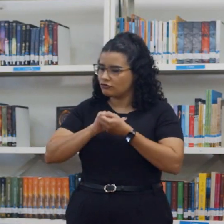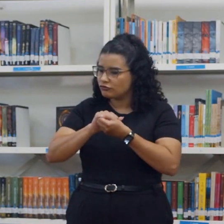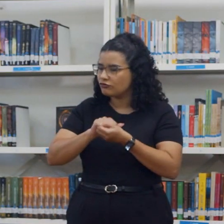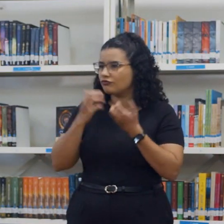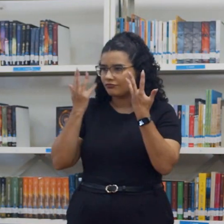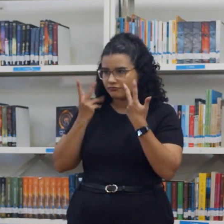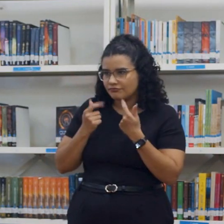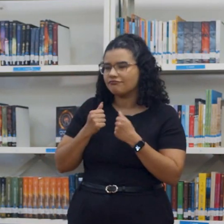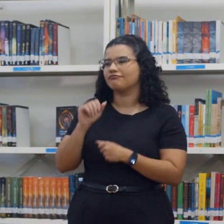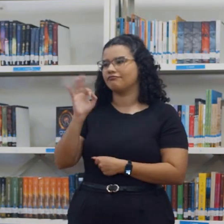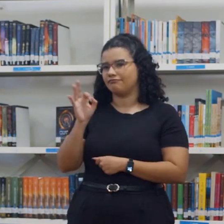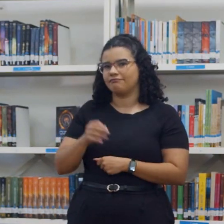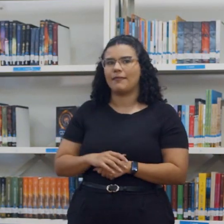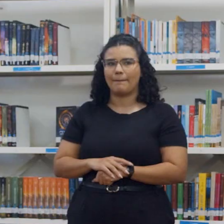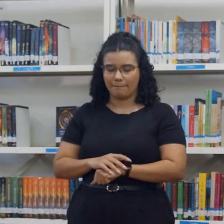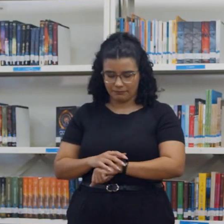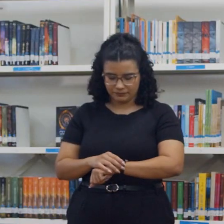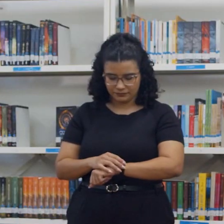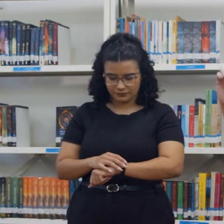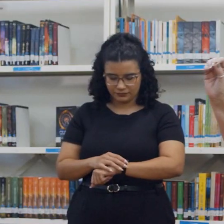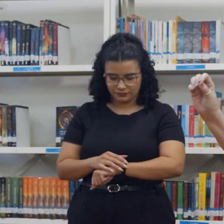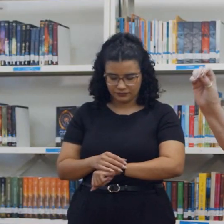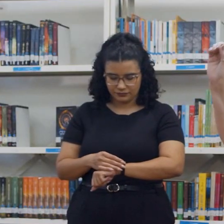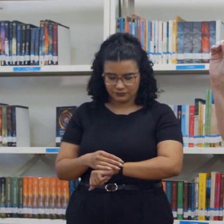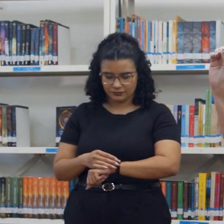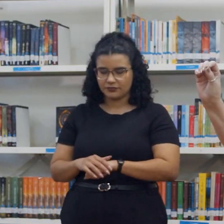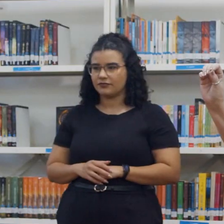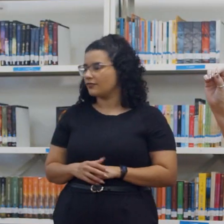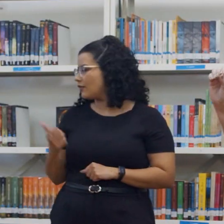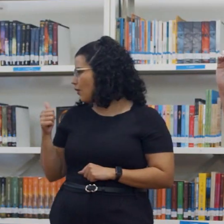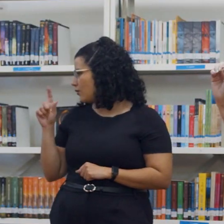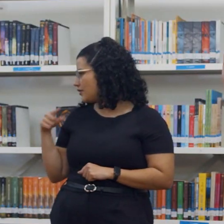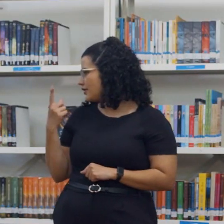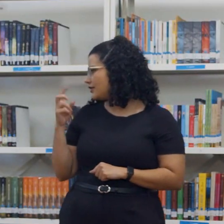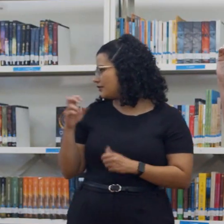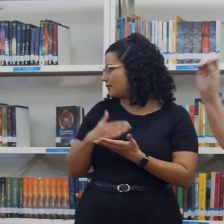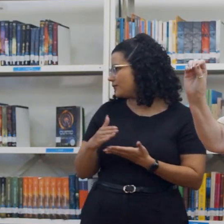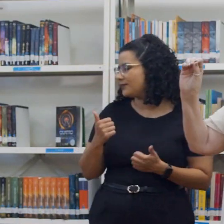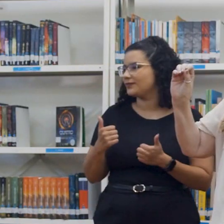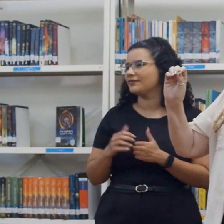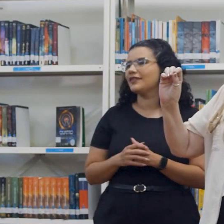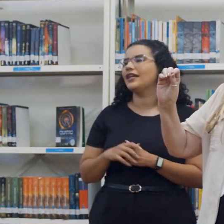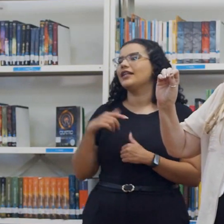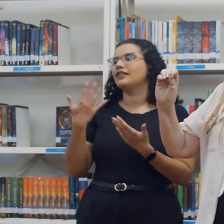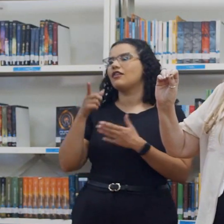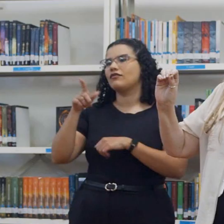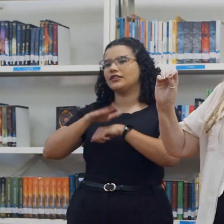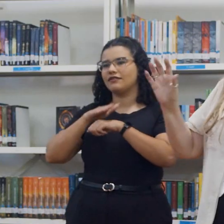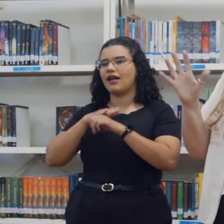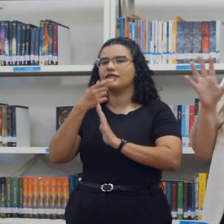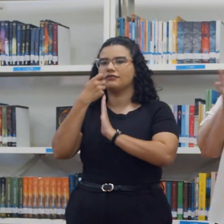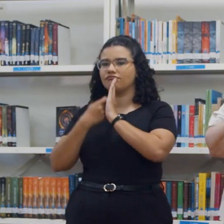bichos? Sim. Então você vai escrever um trabalho, um textinho sobre animais.